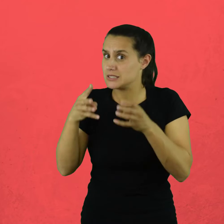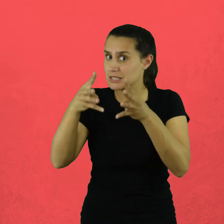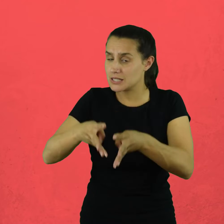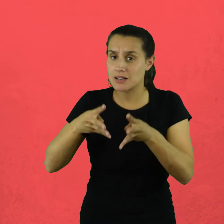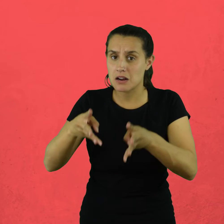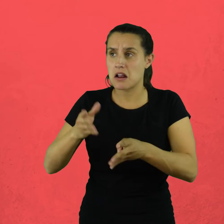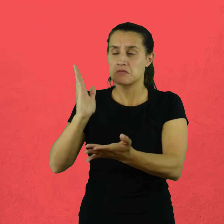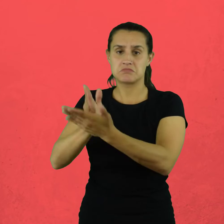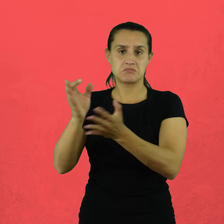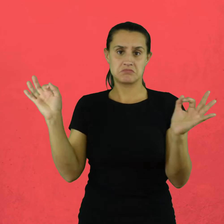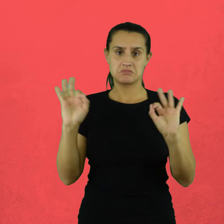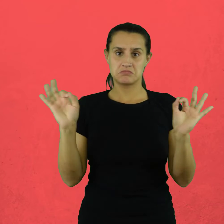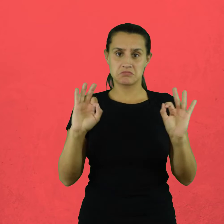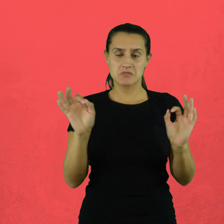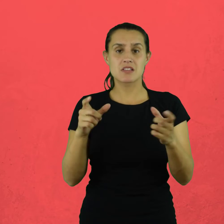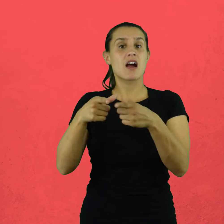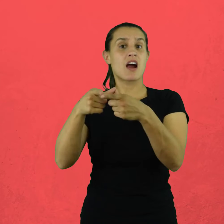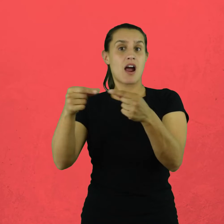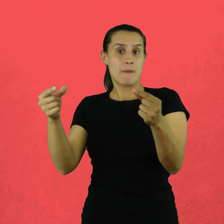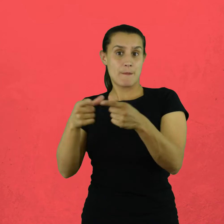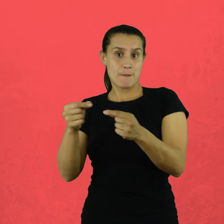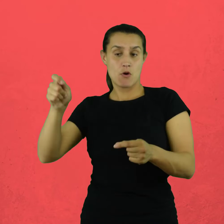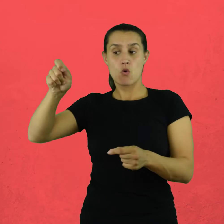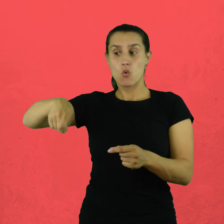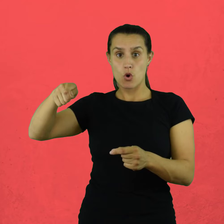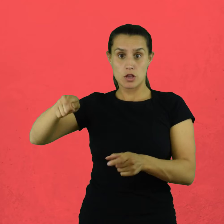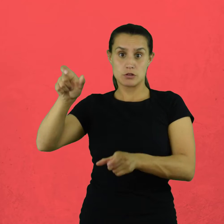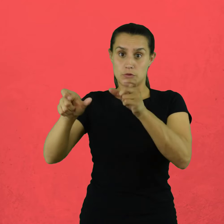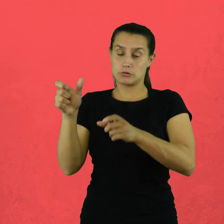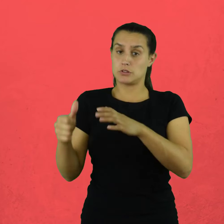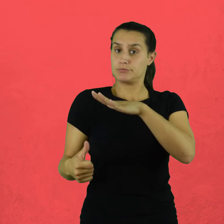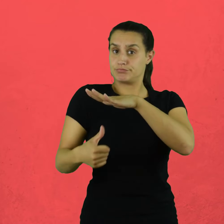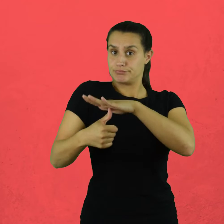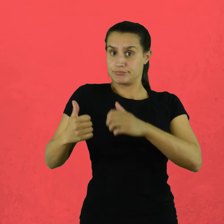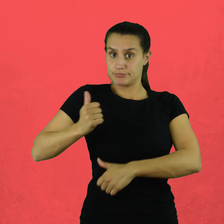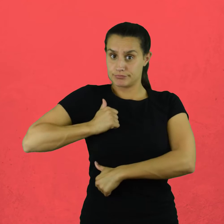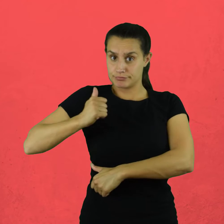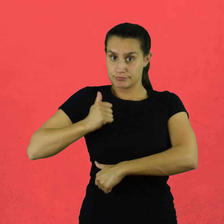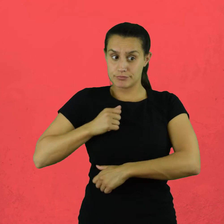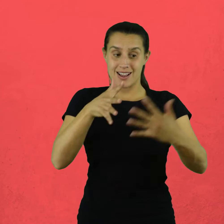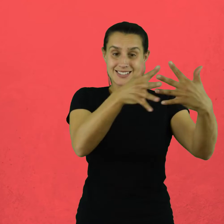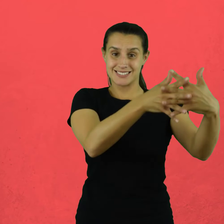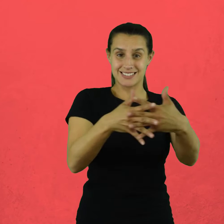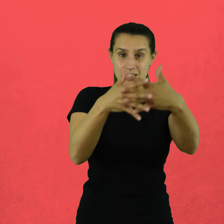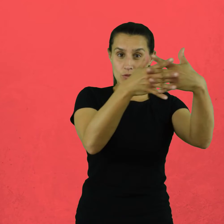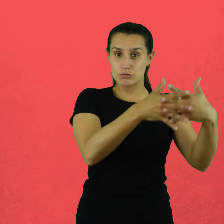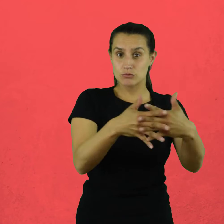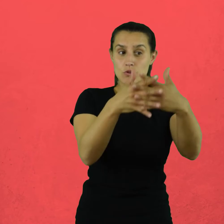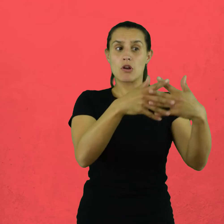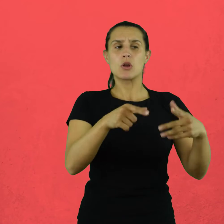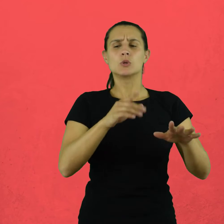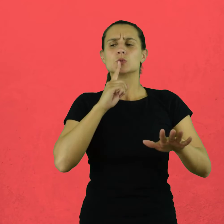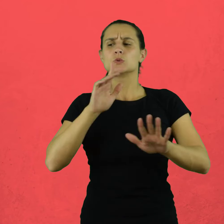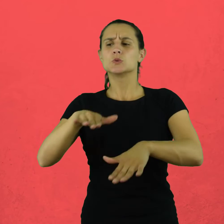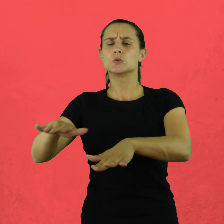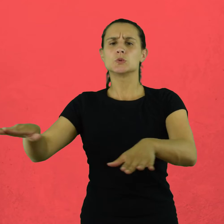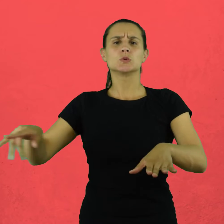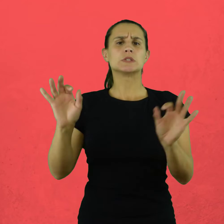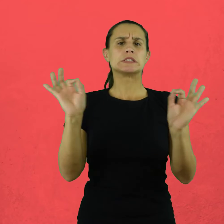muchos culpables quedaron sin castigo. En Japón, luego de los juicios contra los jefes militares, los norteamericanos trabajaron